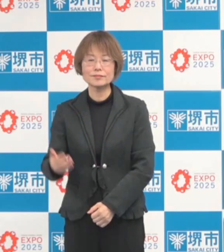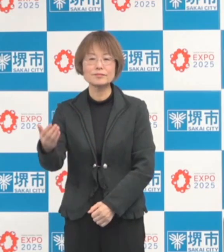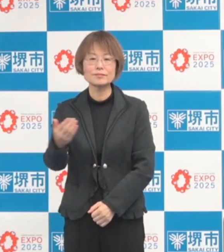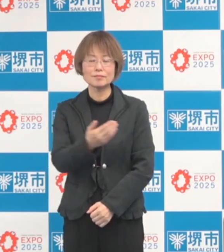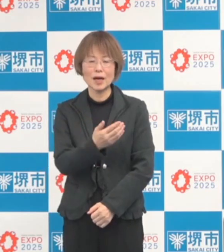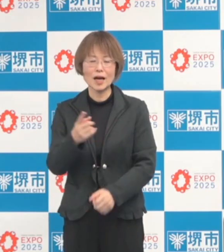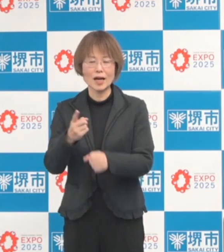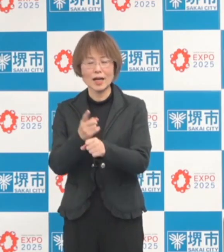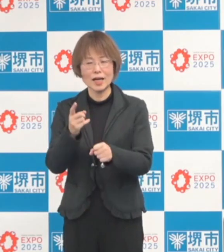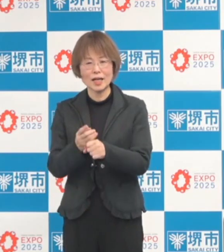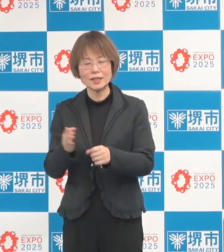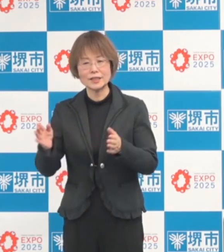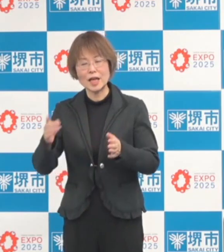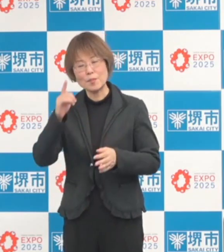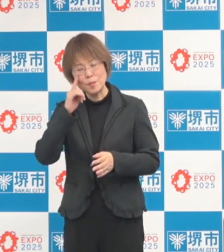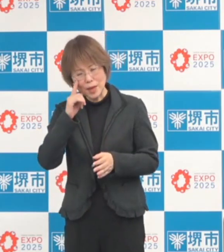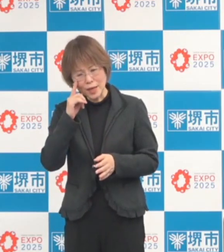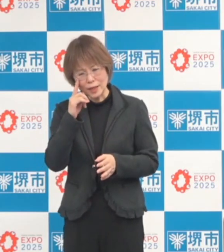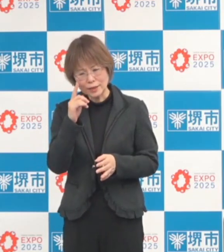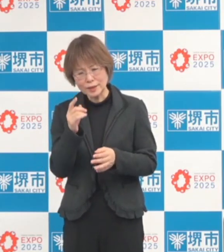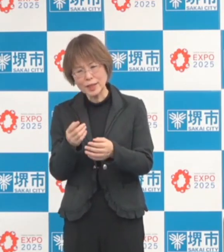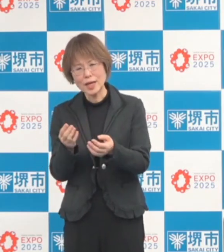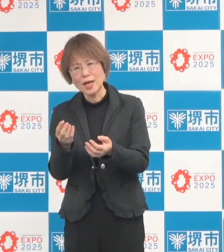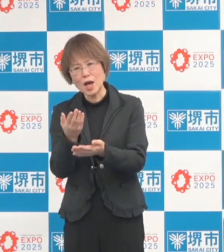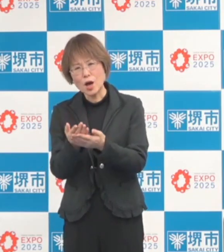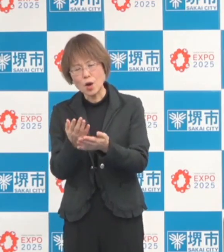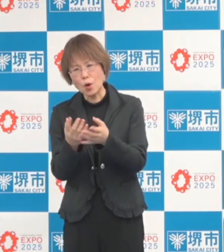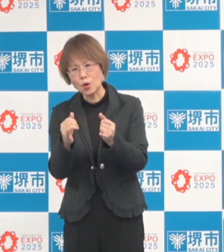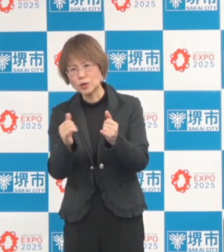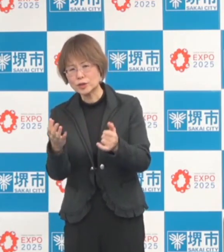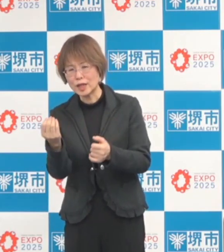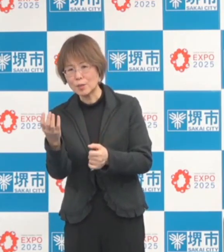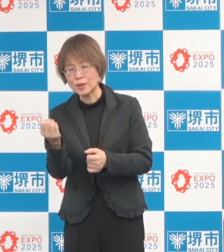1年目で潜在需要がどれくらいあるのか、で2年目に需要